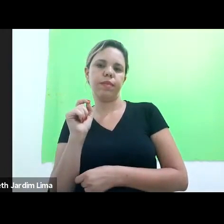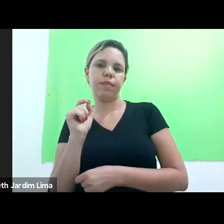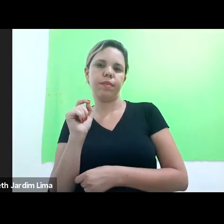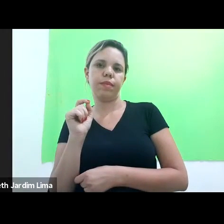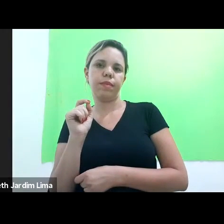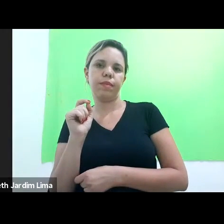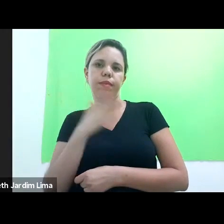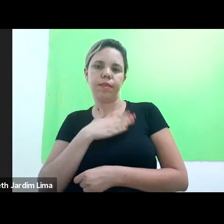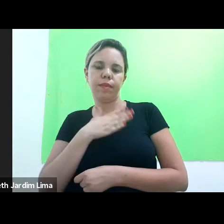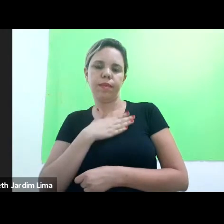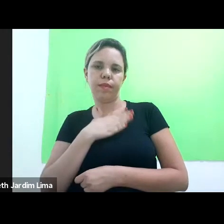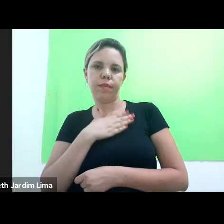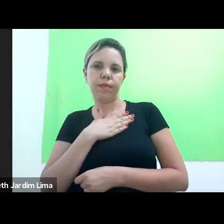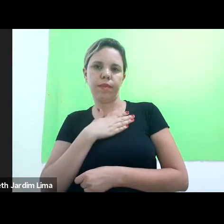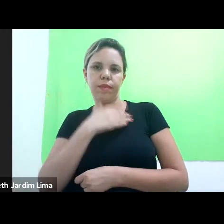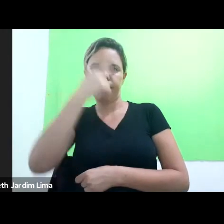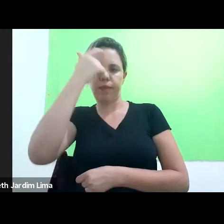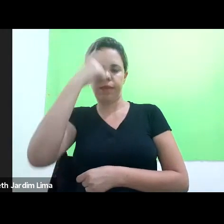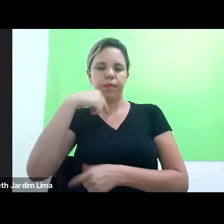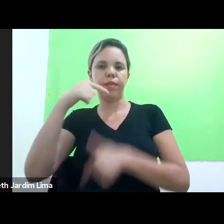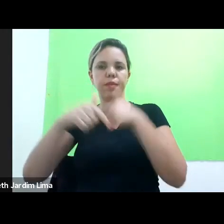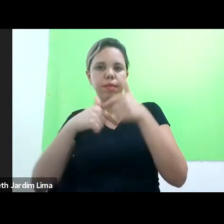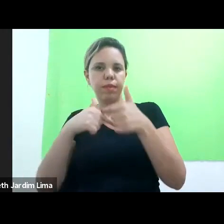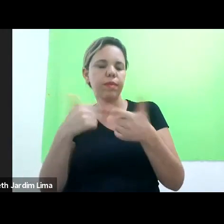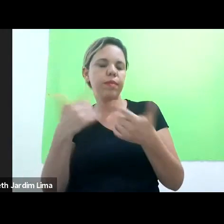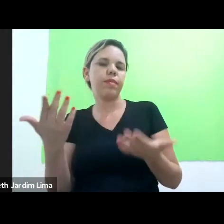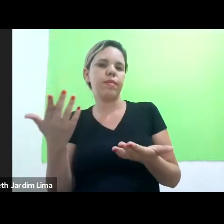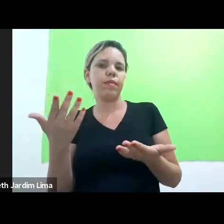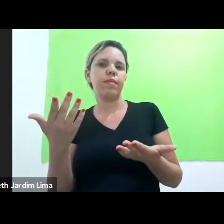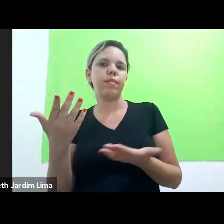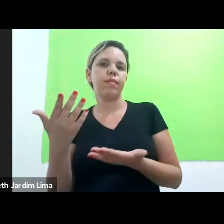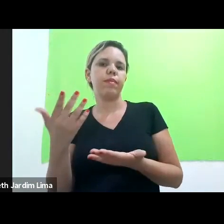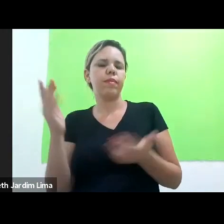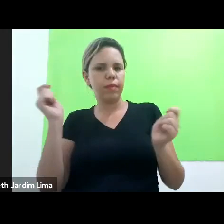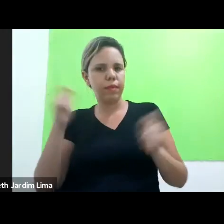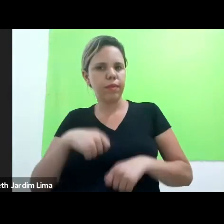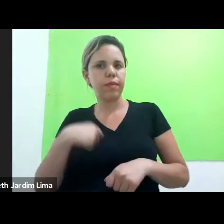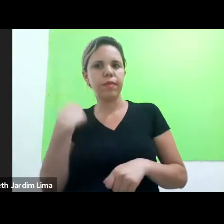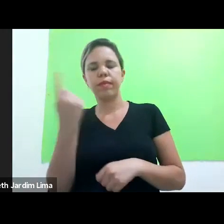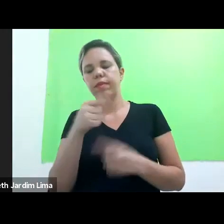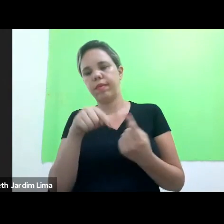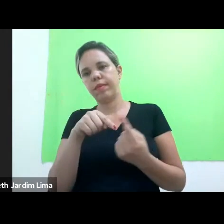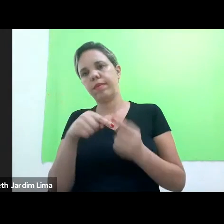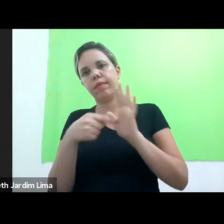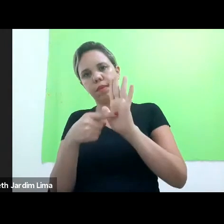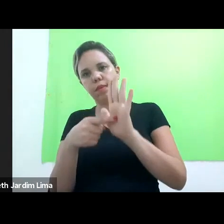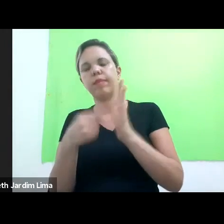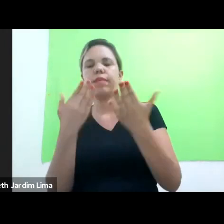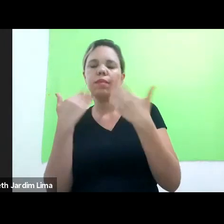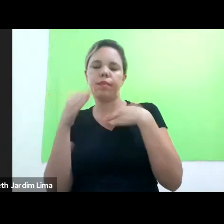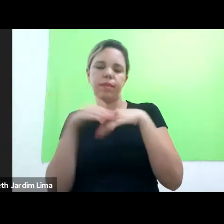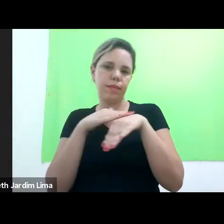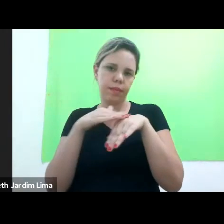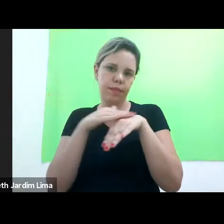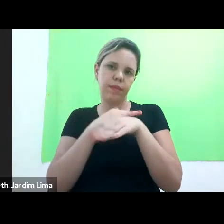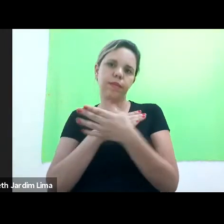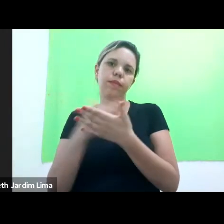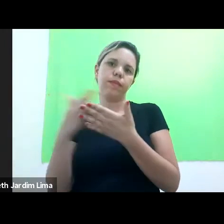lugar de fala, né? É meio redundante isso, mas eu acho que dá para a gente nortear essa conversa aqui